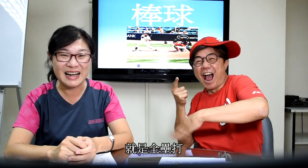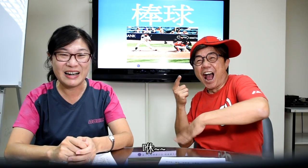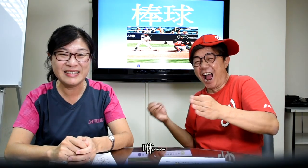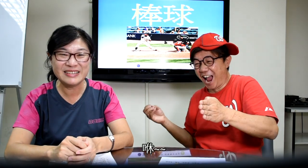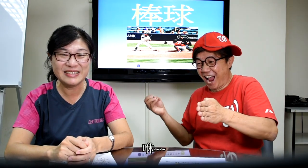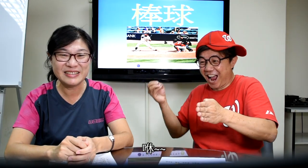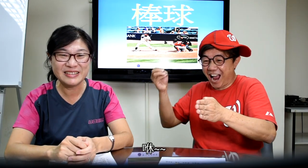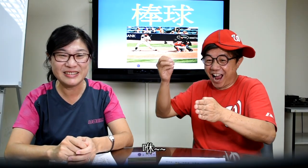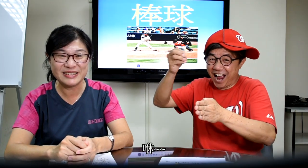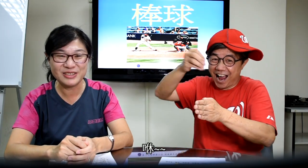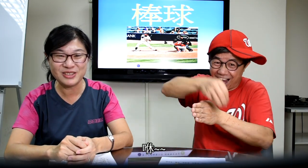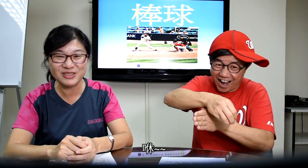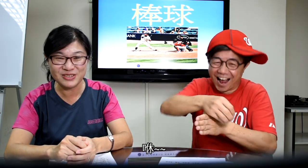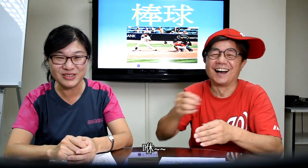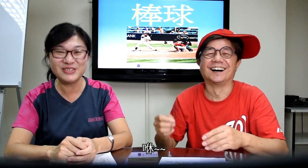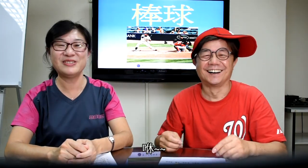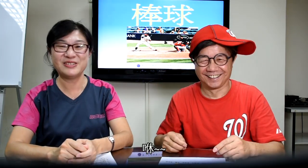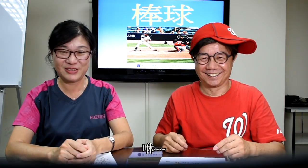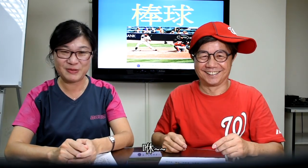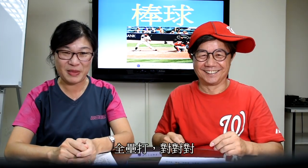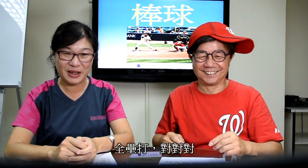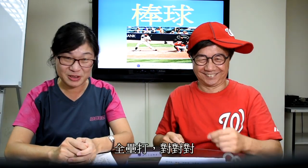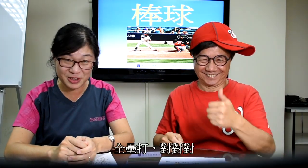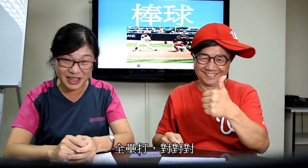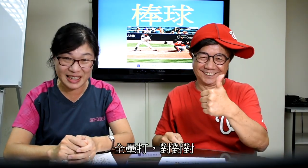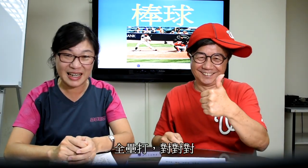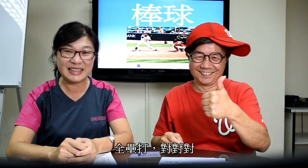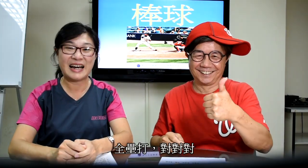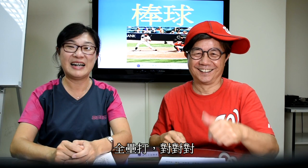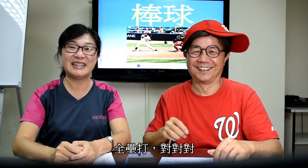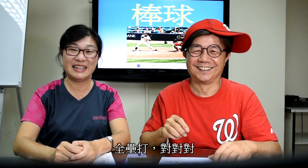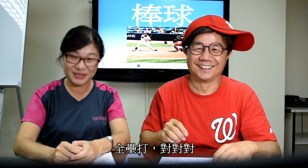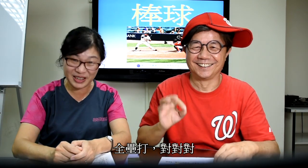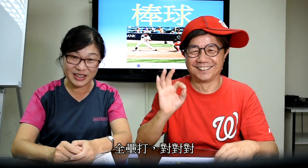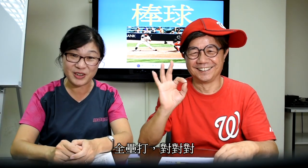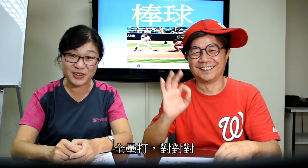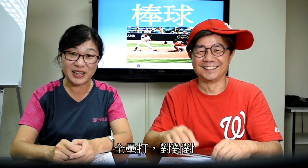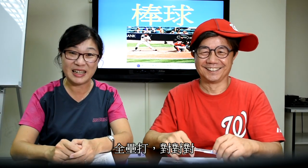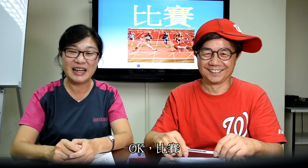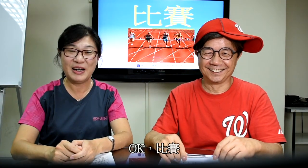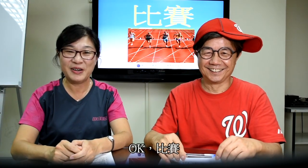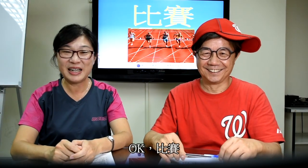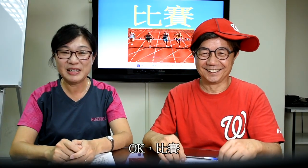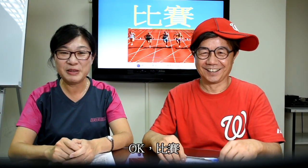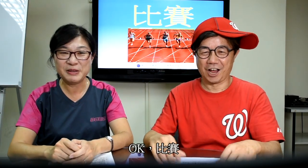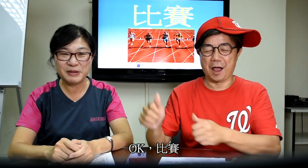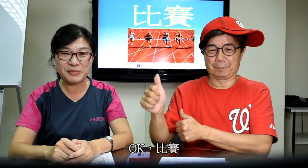哦，咻，好，全垒打。对对对 ，OK。比